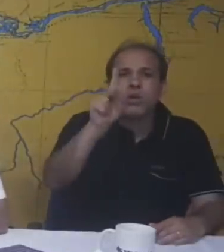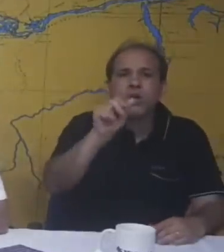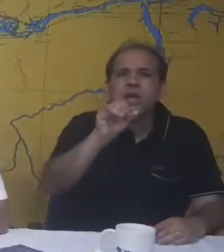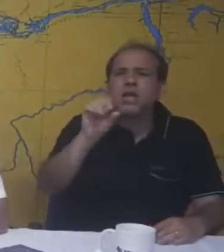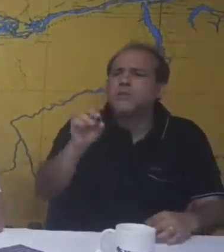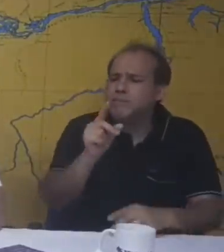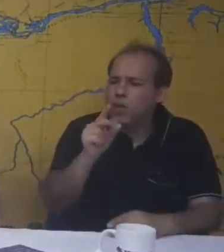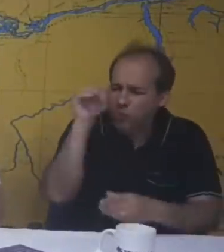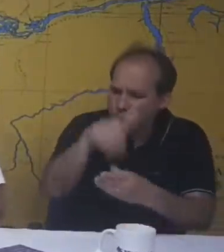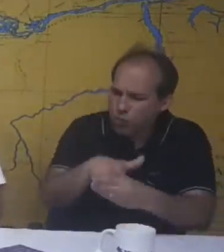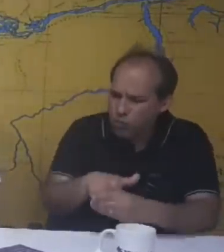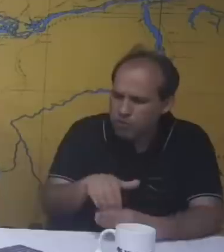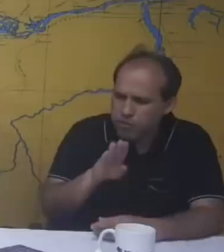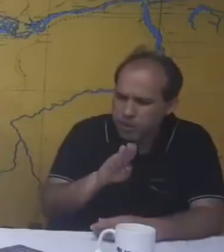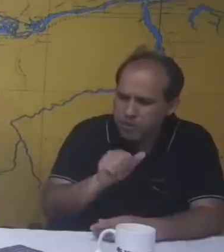que é terrorista